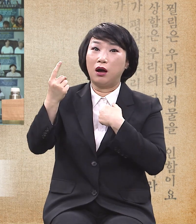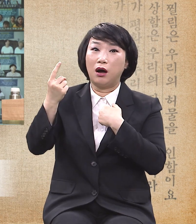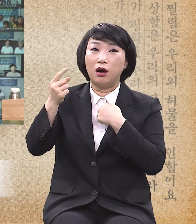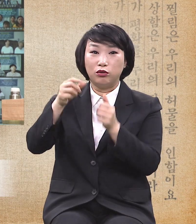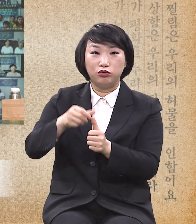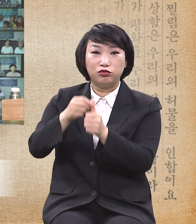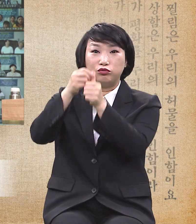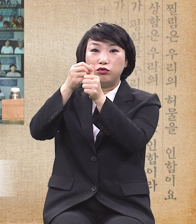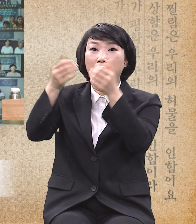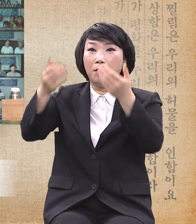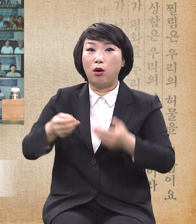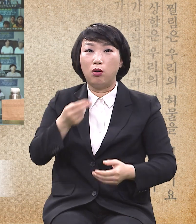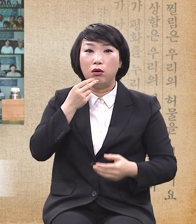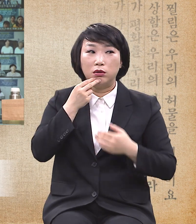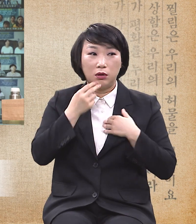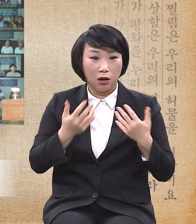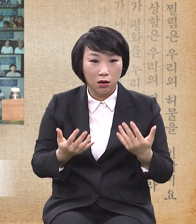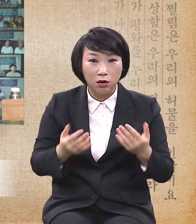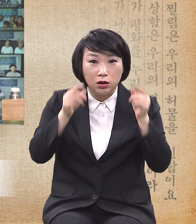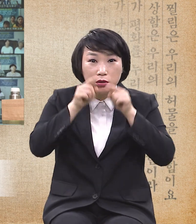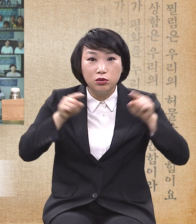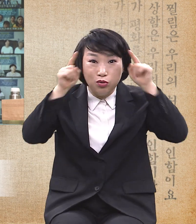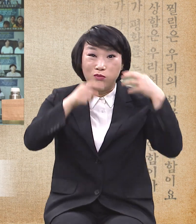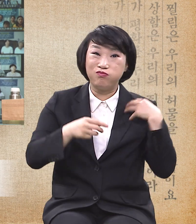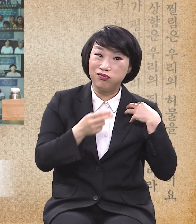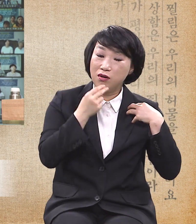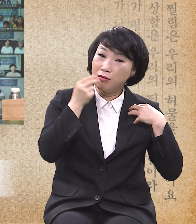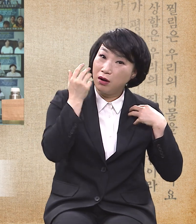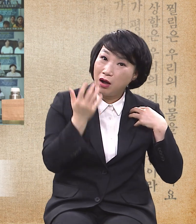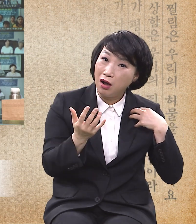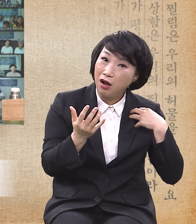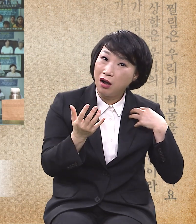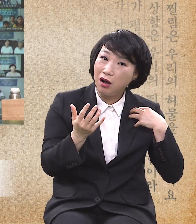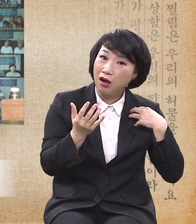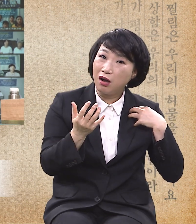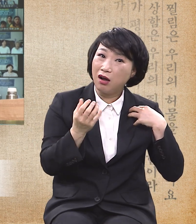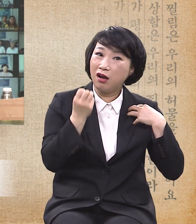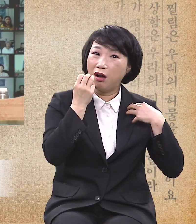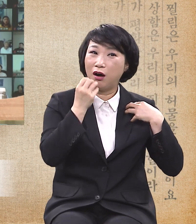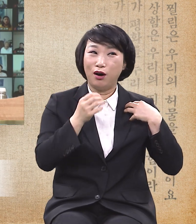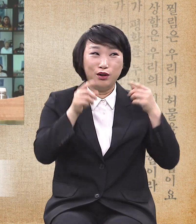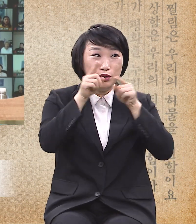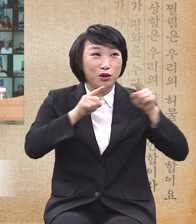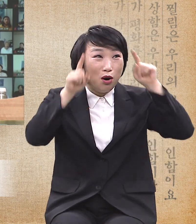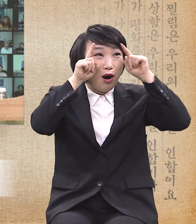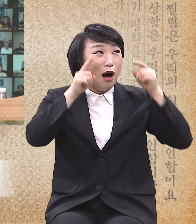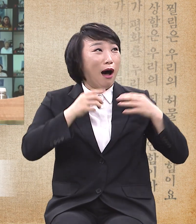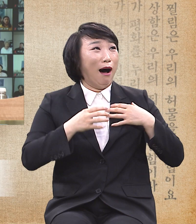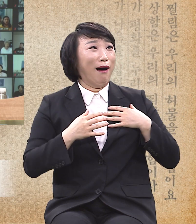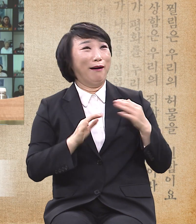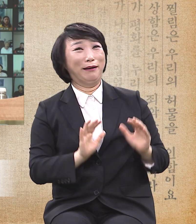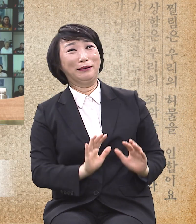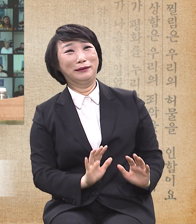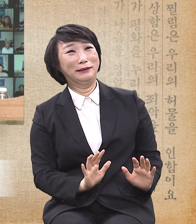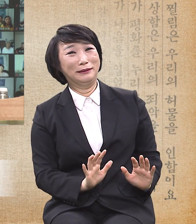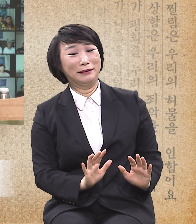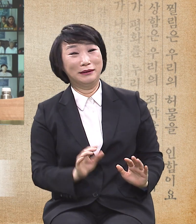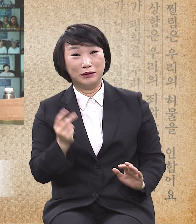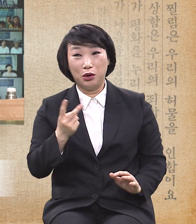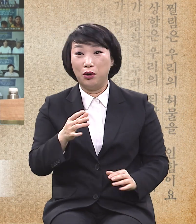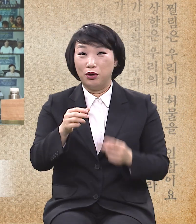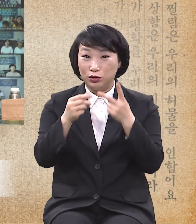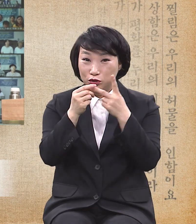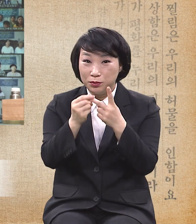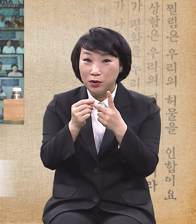내가 구원받지 못했다면 지옥은 안 부담스러운가? 지옥은 엄청나게 부담스럽잖아. 또